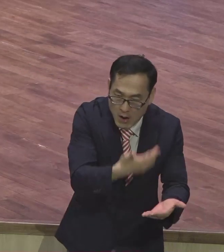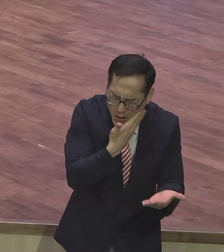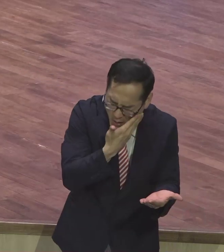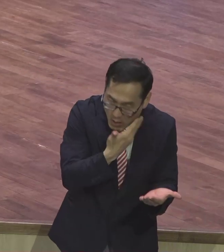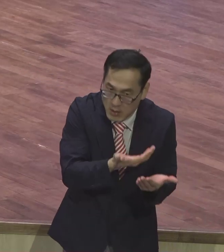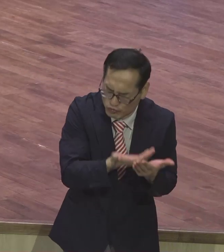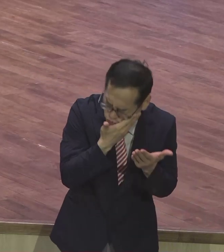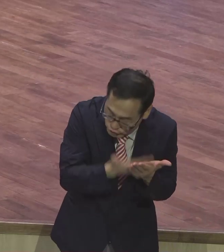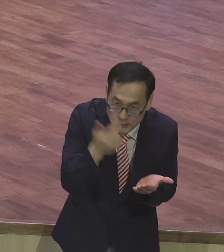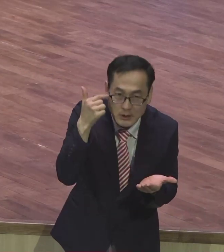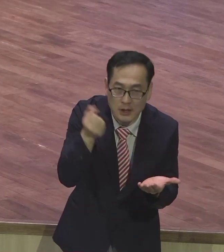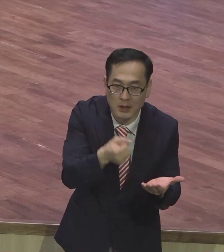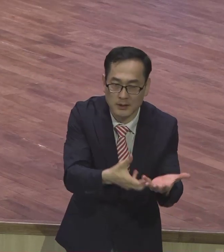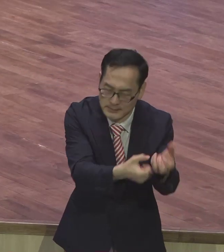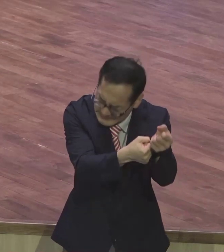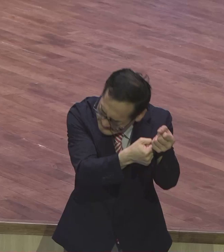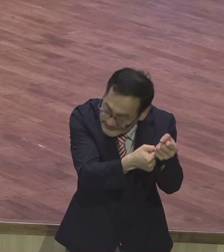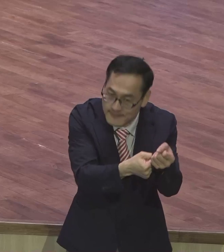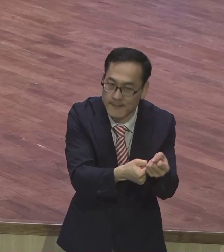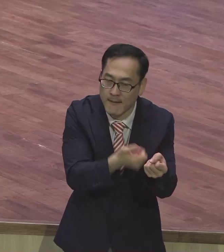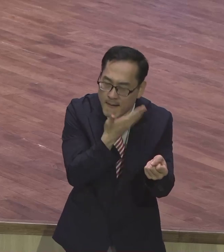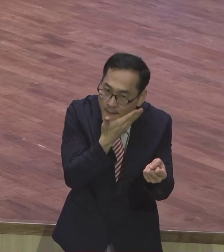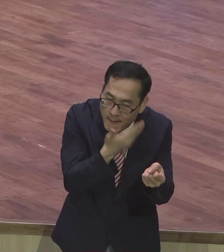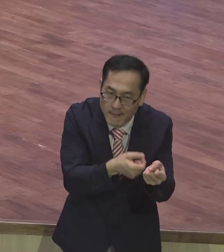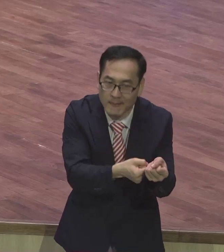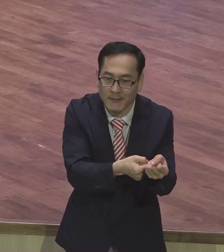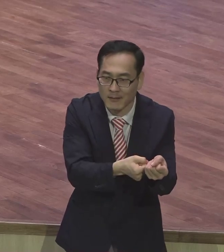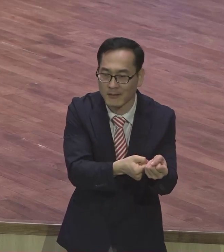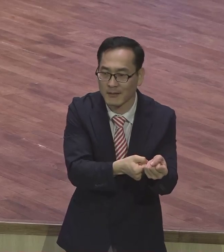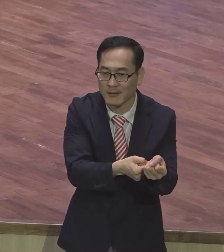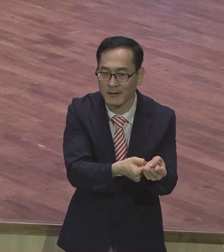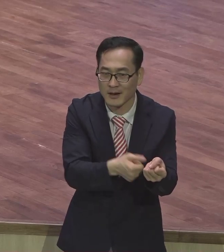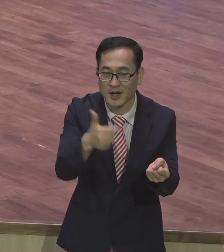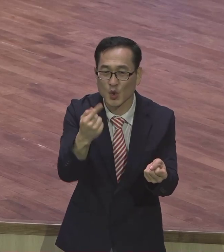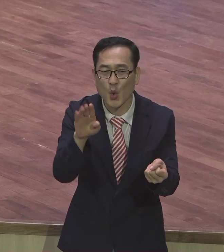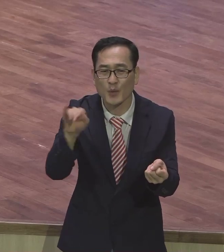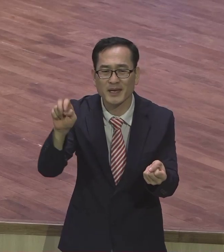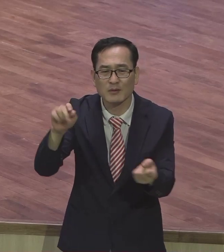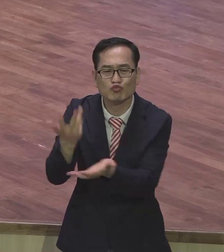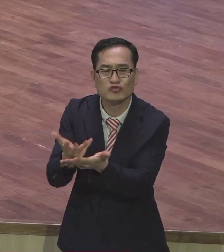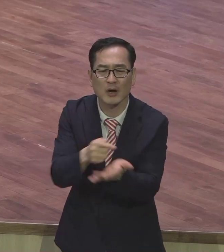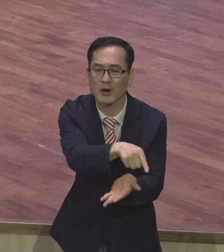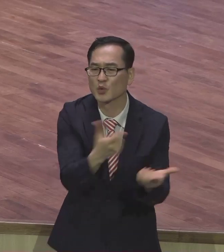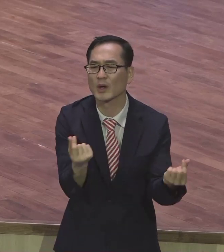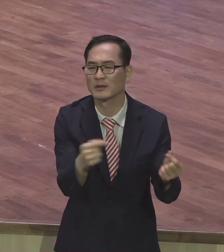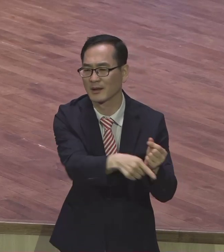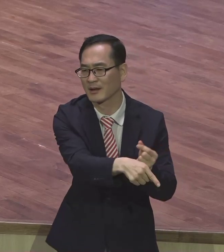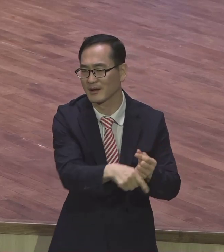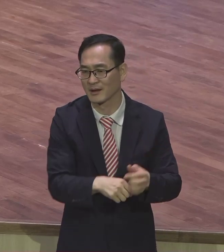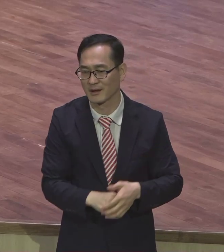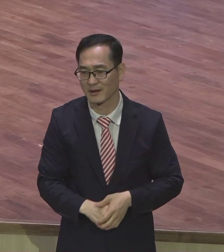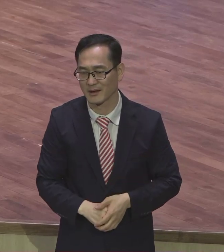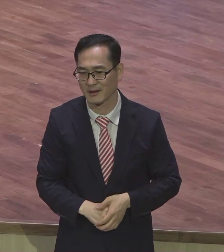필요도 없는 걸 그걸 자꾸 그냥 창을 그는 거예요 다 끝났는데